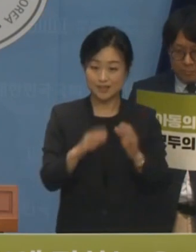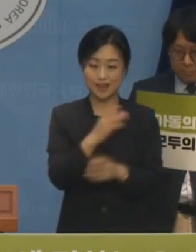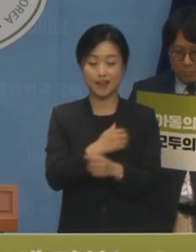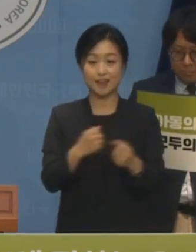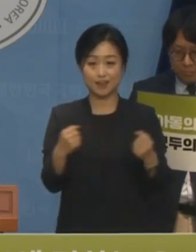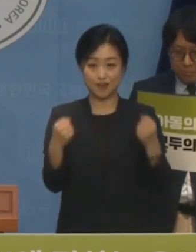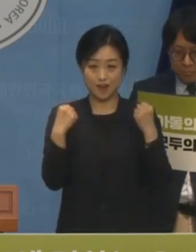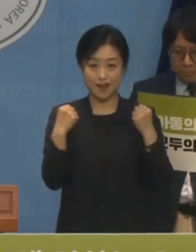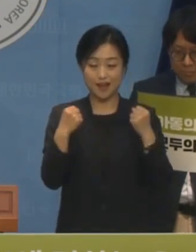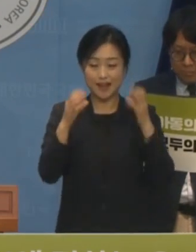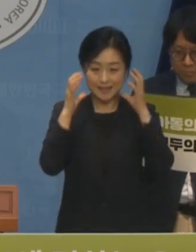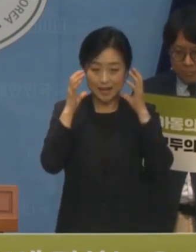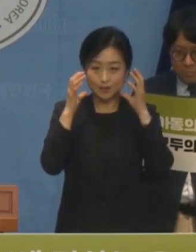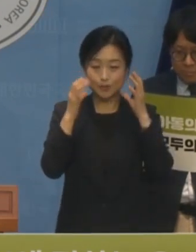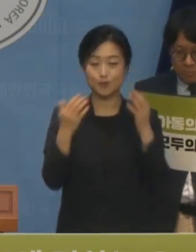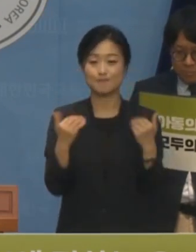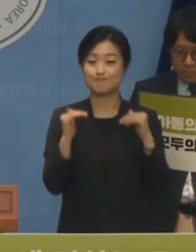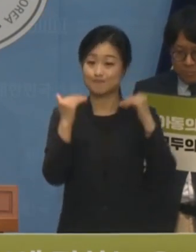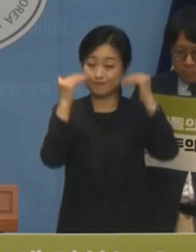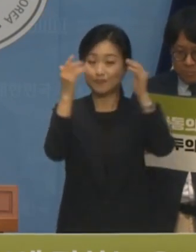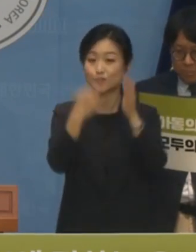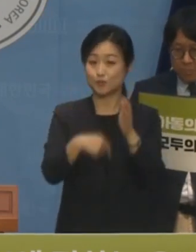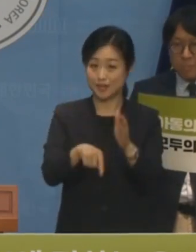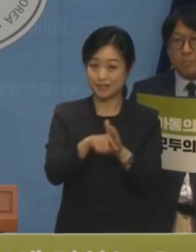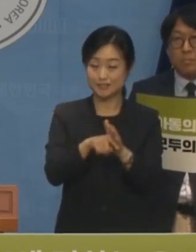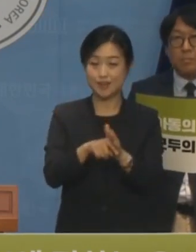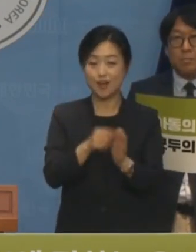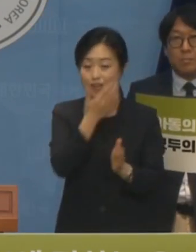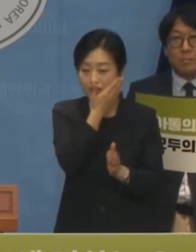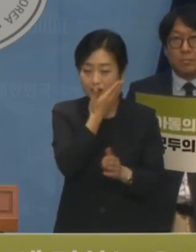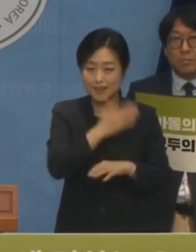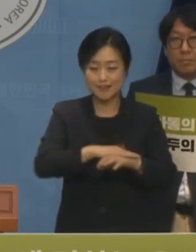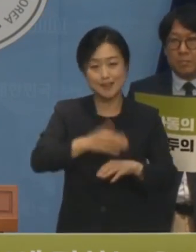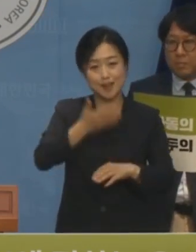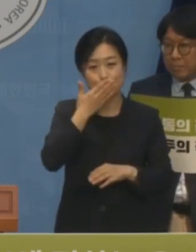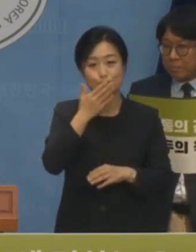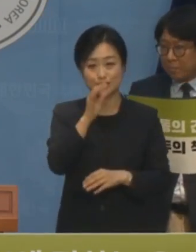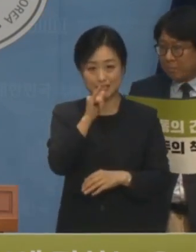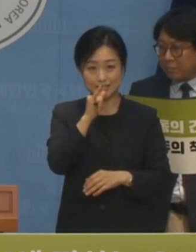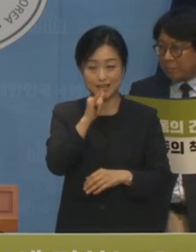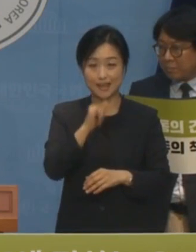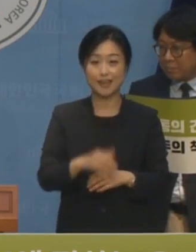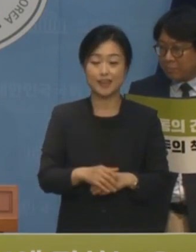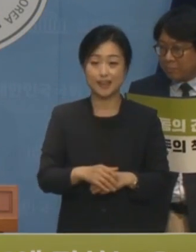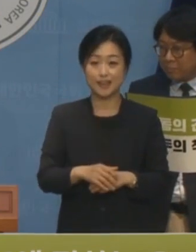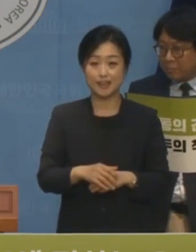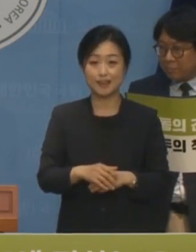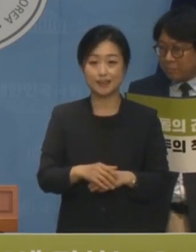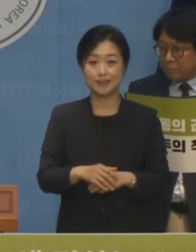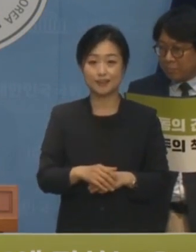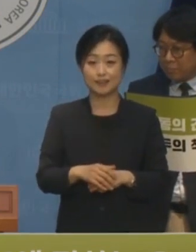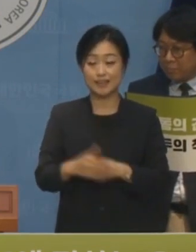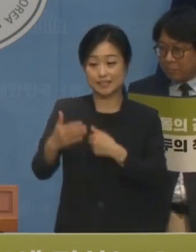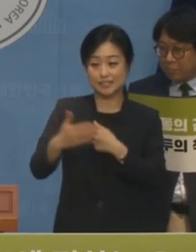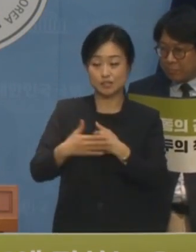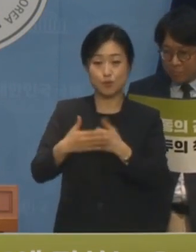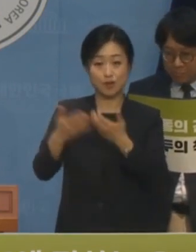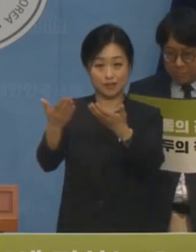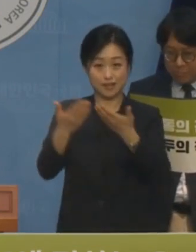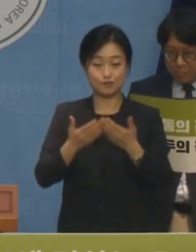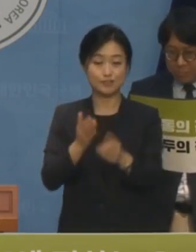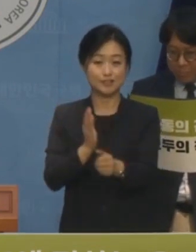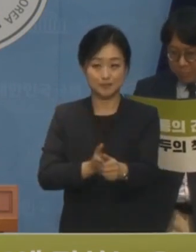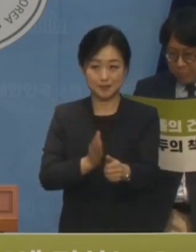할 수 있도록 충분히 그리고 제대로 영양을 섭취할 수 있도록 지원 강화를